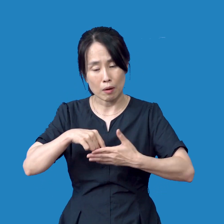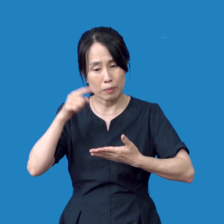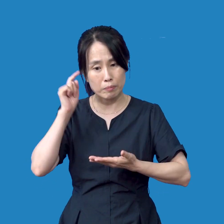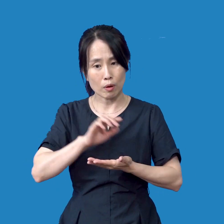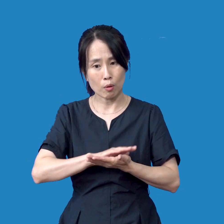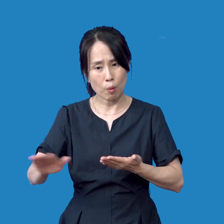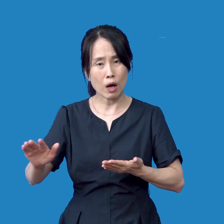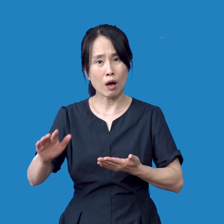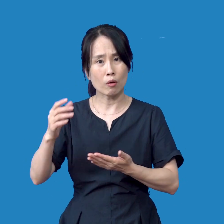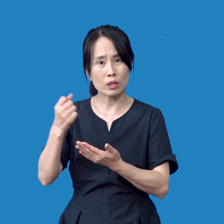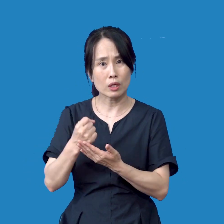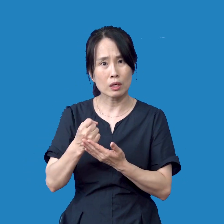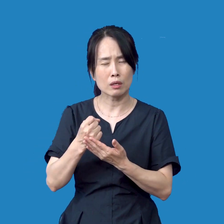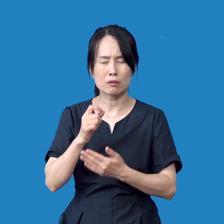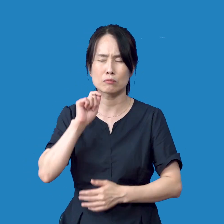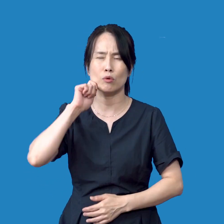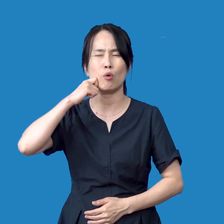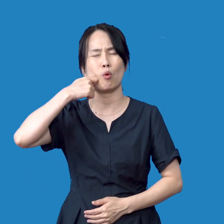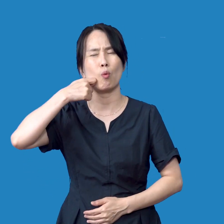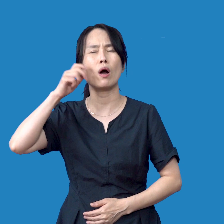얻기가 쉽지 않을 것입니다.